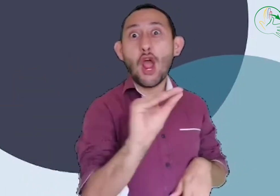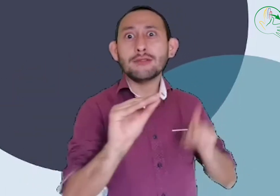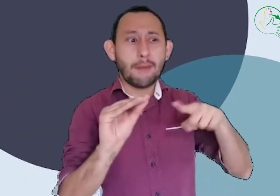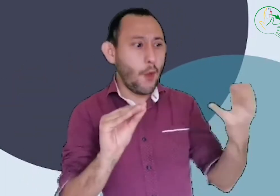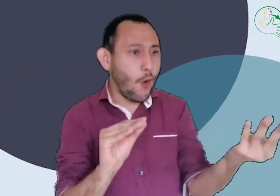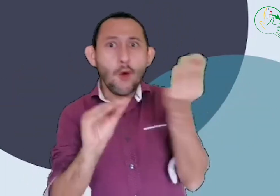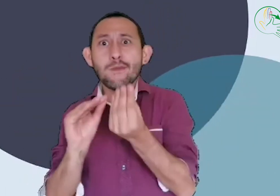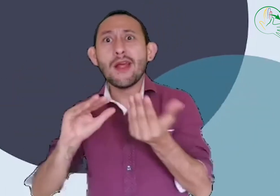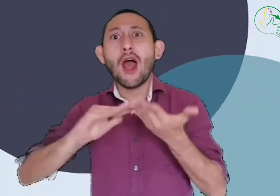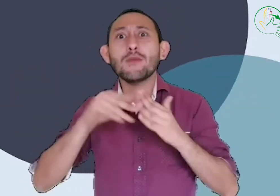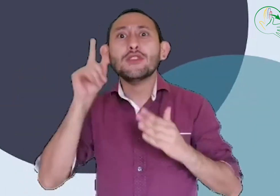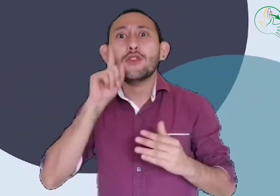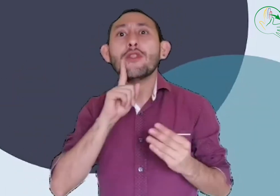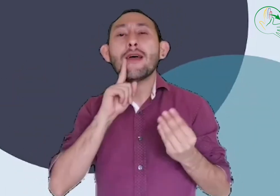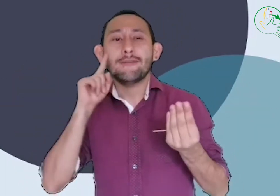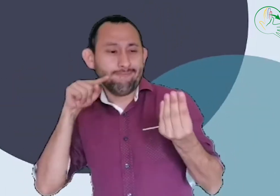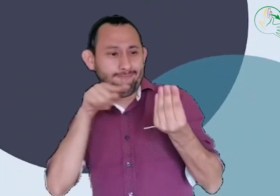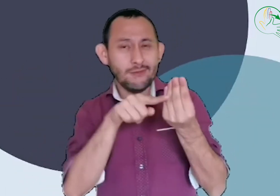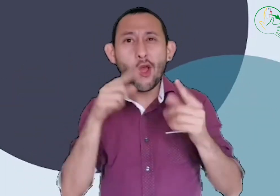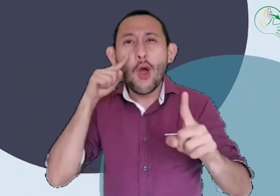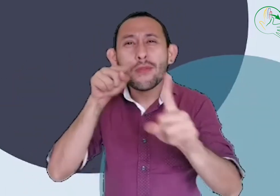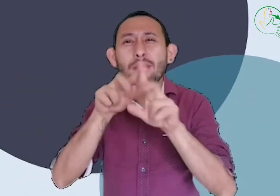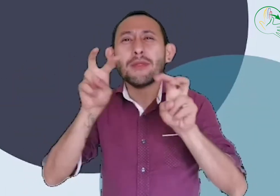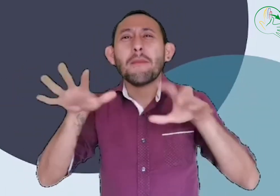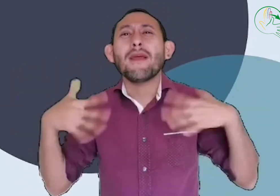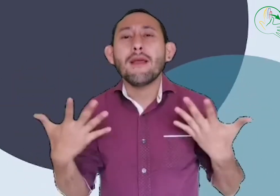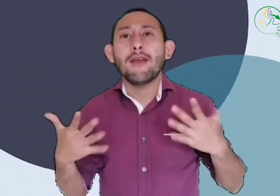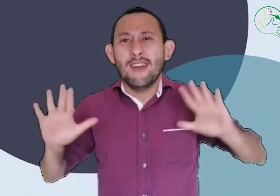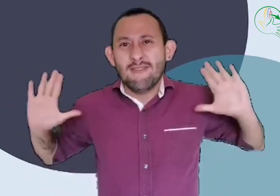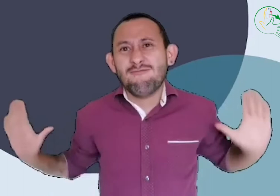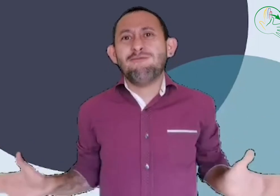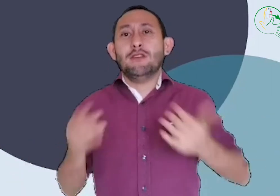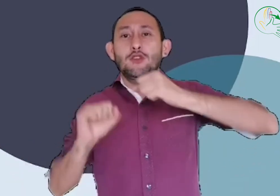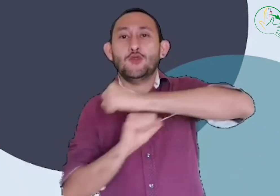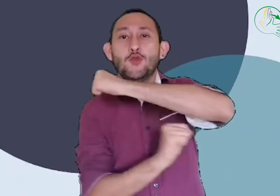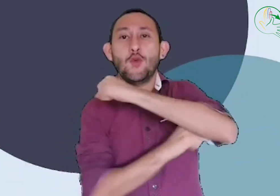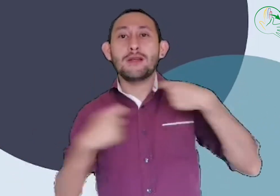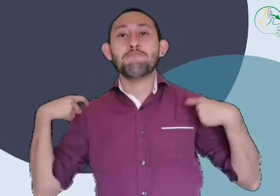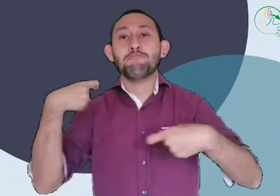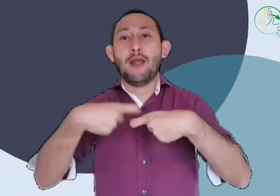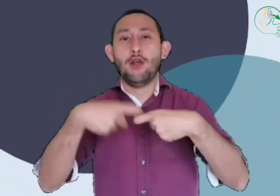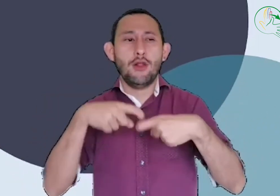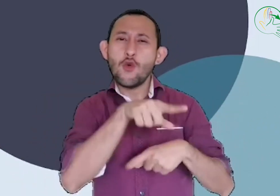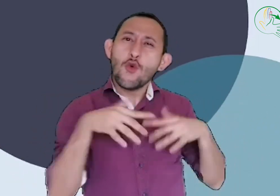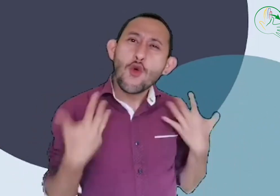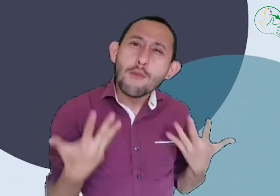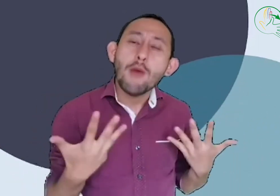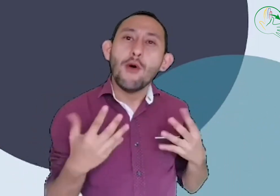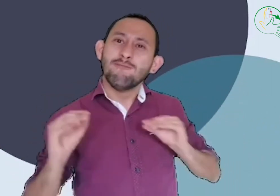Invitamos a la comunidad sorda a que pertenezca a este proyecto y los animamos a que puedan mejorar sus bases